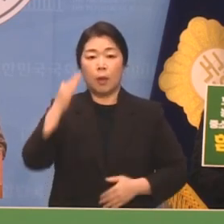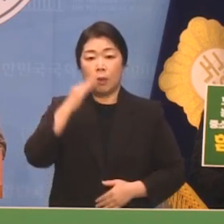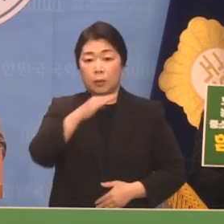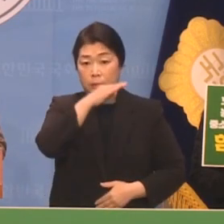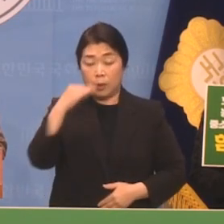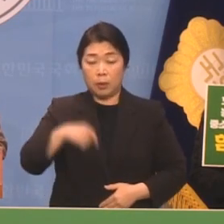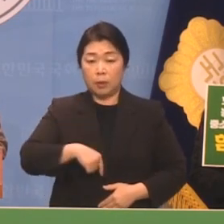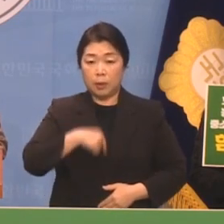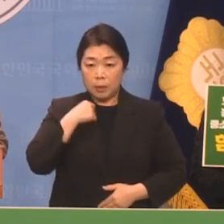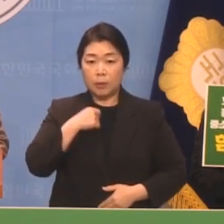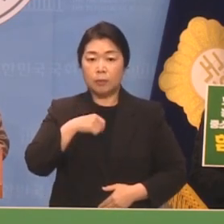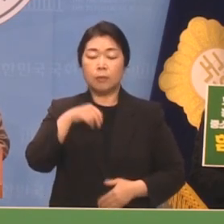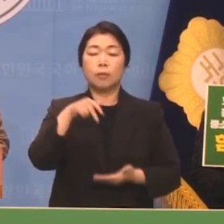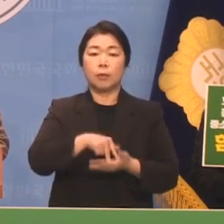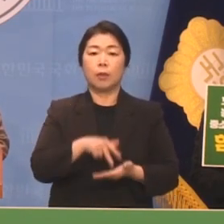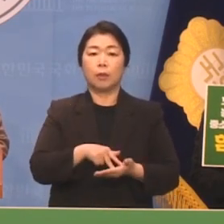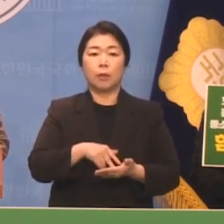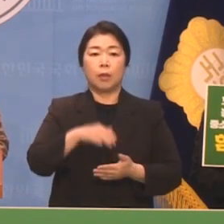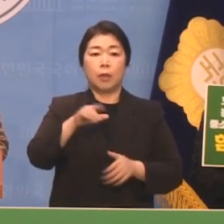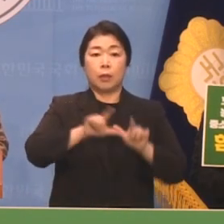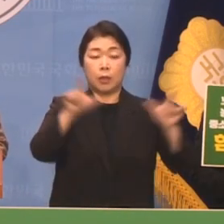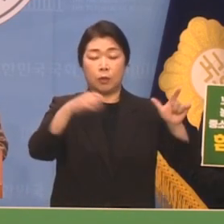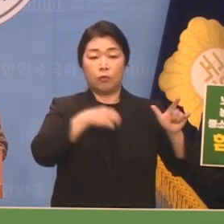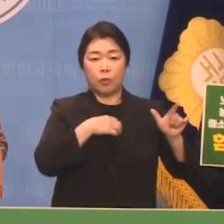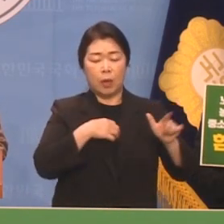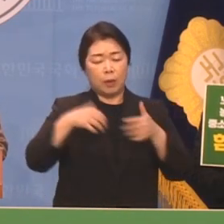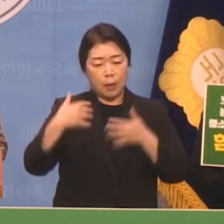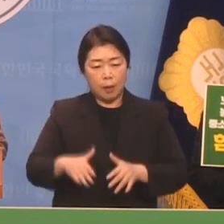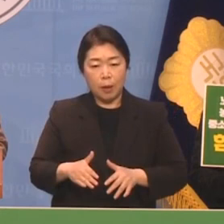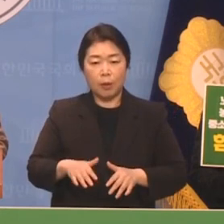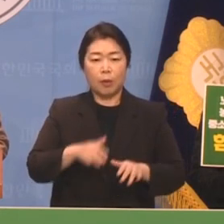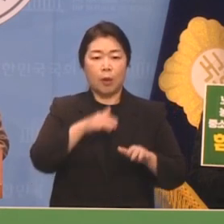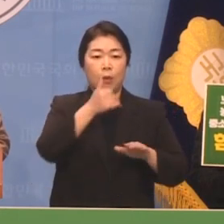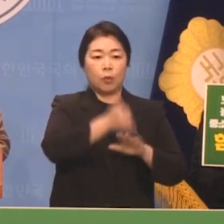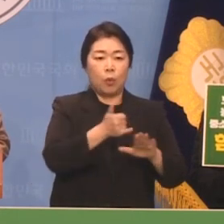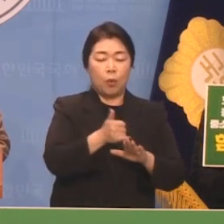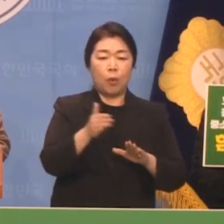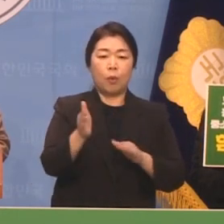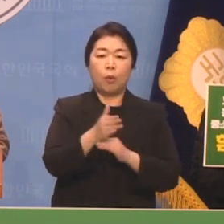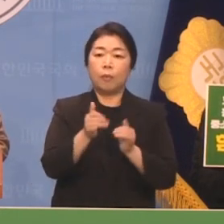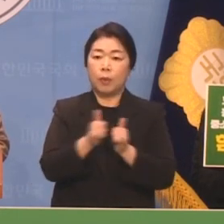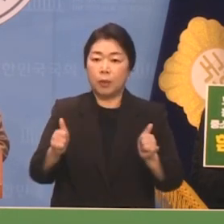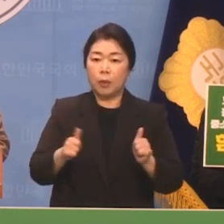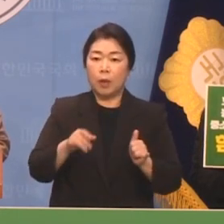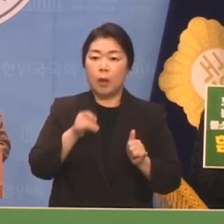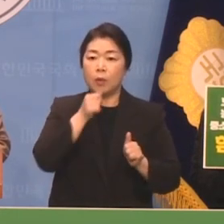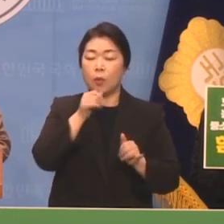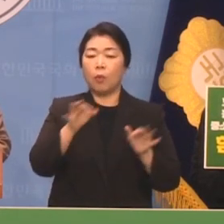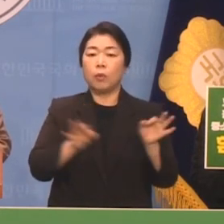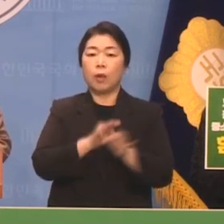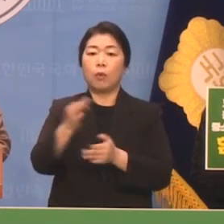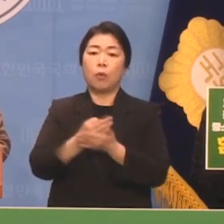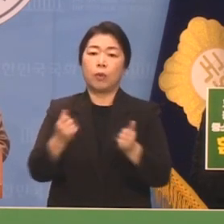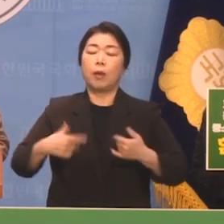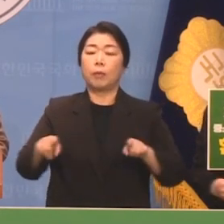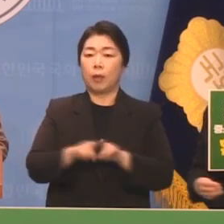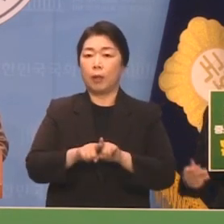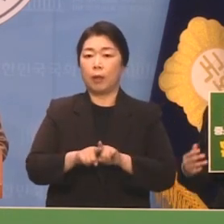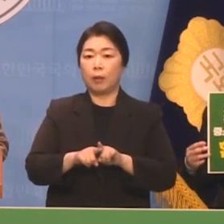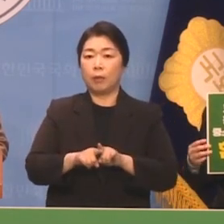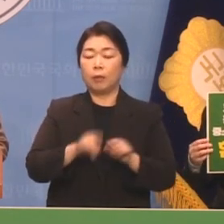취약한 노동자, 농어민, 중소상공인들과 함께 안정적으로 살아가겠습니다. 기후위기